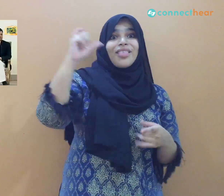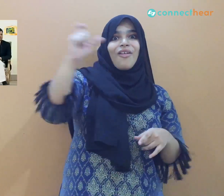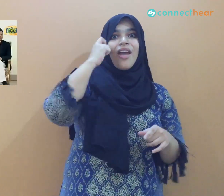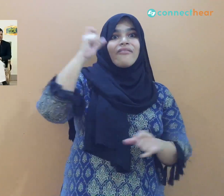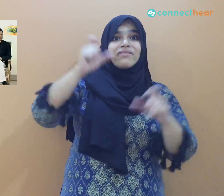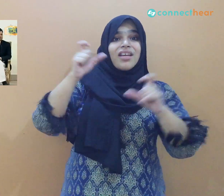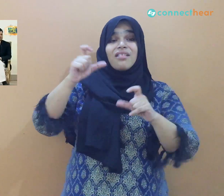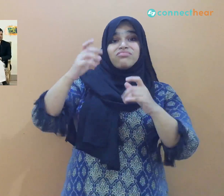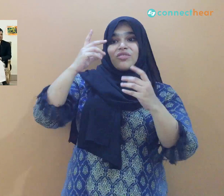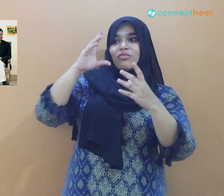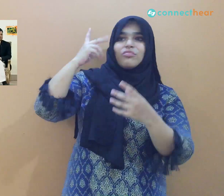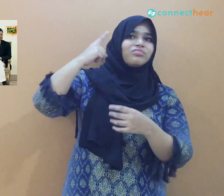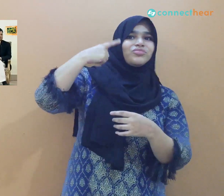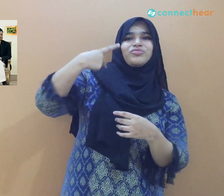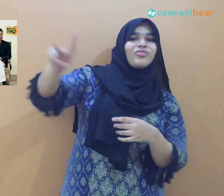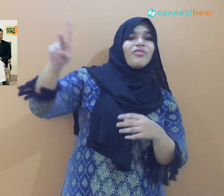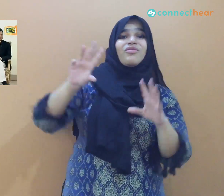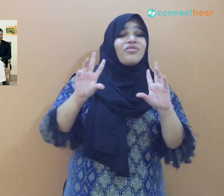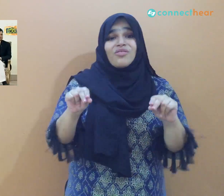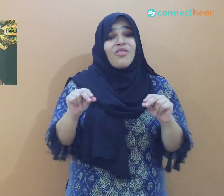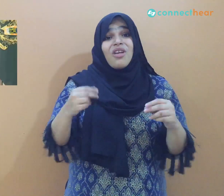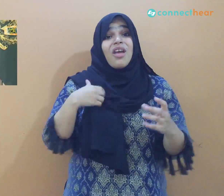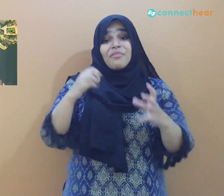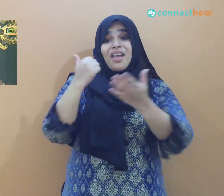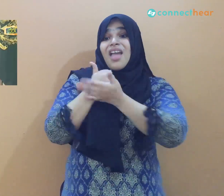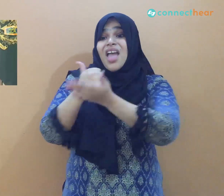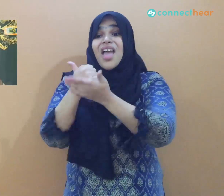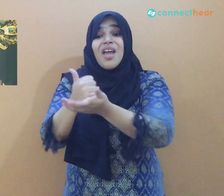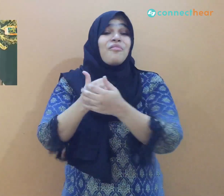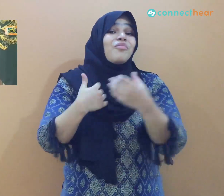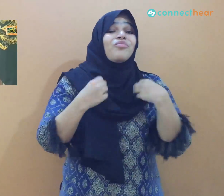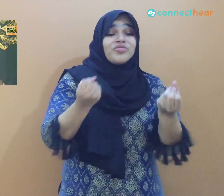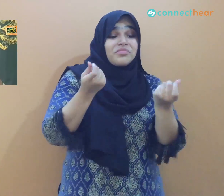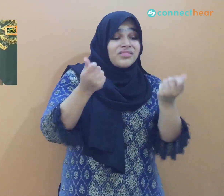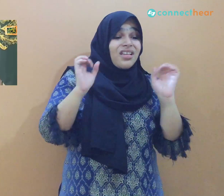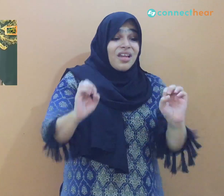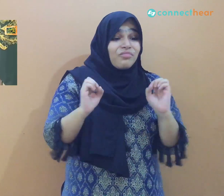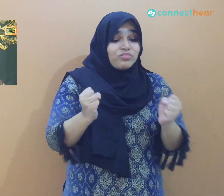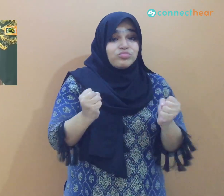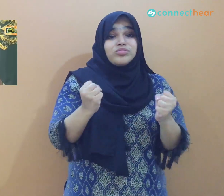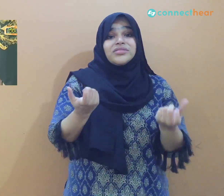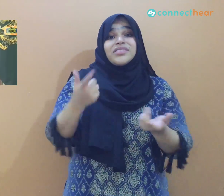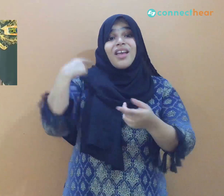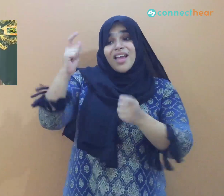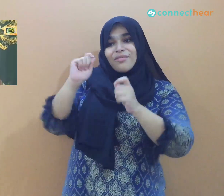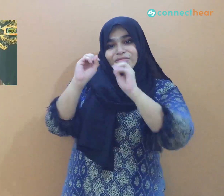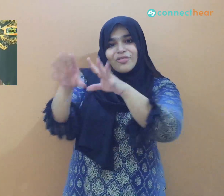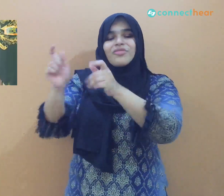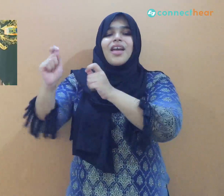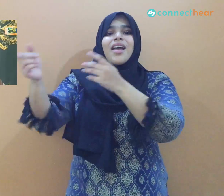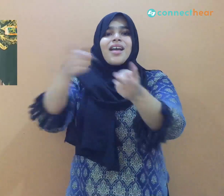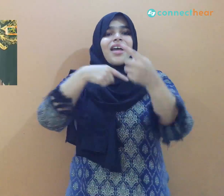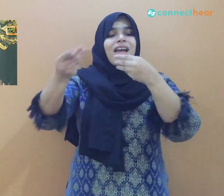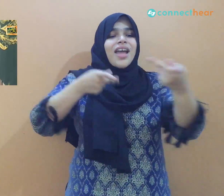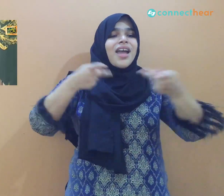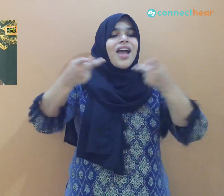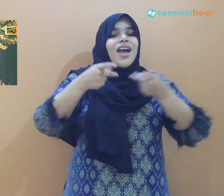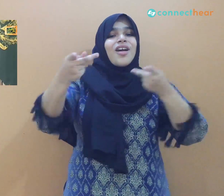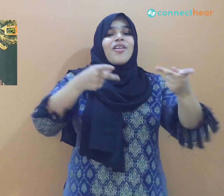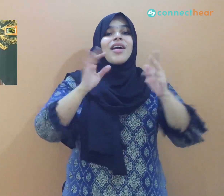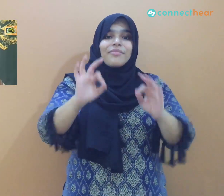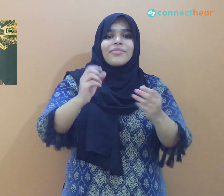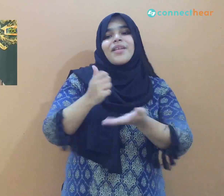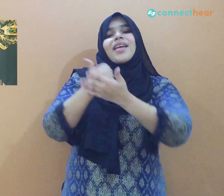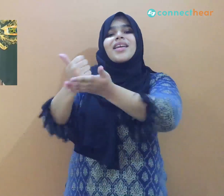لوگوں کا دھیان نہیں رکھ سکتے, ہمارے پاس وسائل ہی نہیں ہیں. وہ صرف تب ہوگا جب ان کو نوکریاں ملیں گی, اور وہ نوکریاں ملیں گی, کاروبار چلے گا.